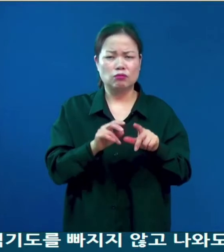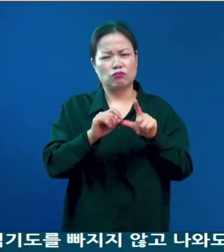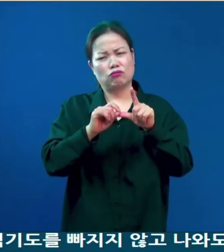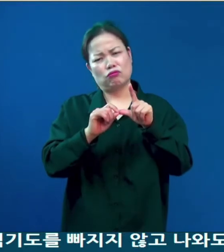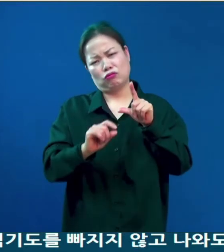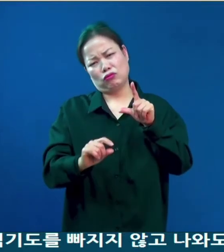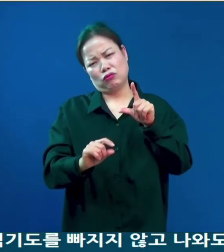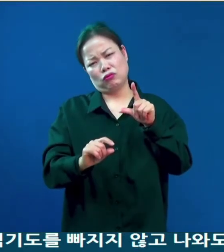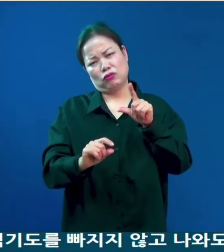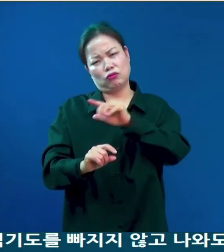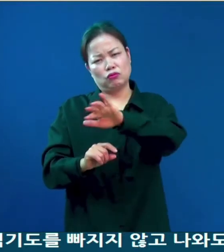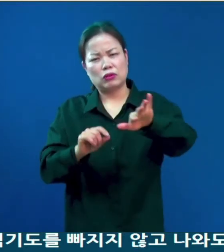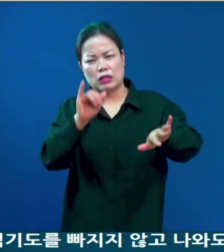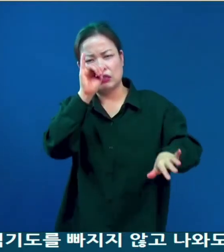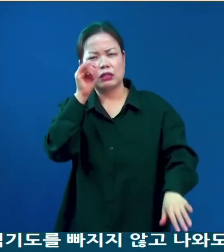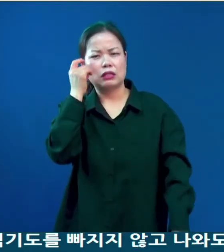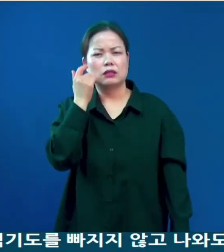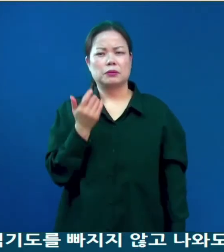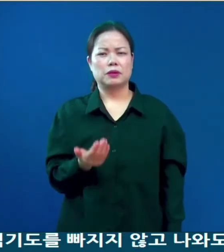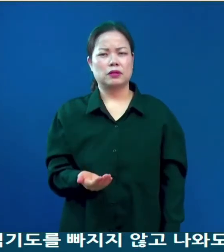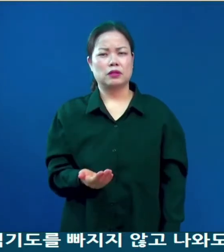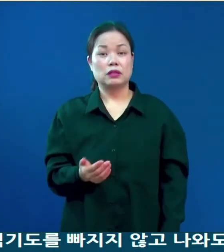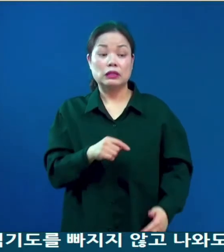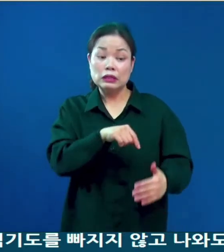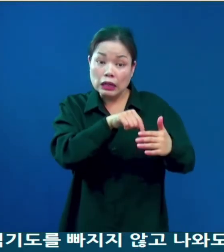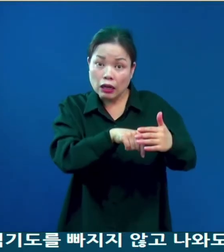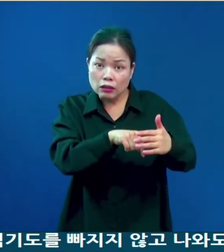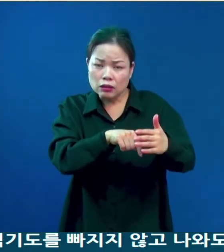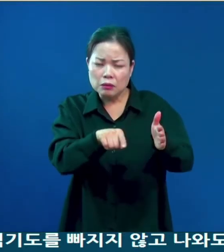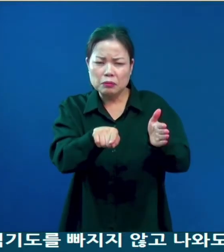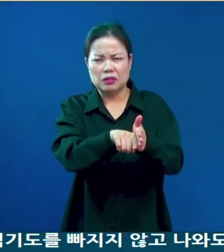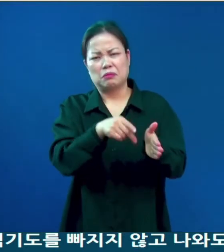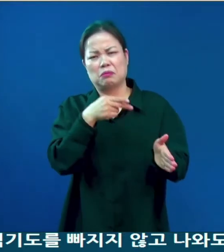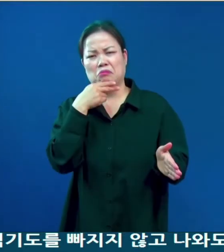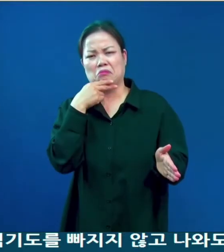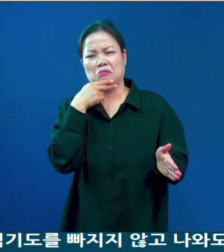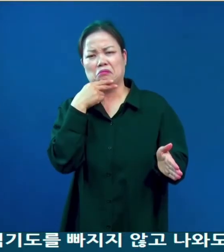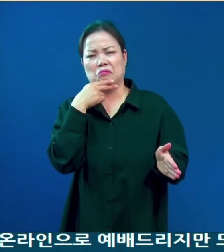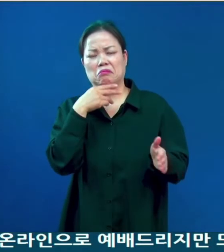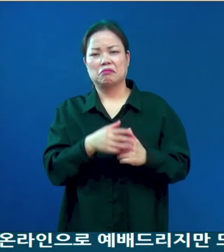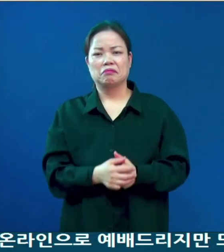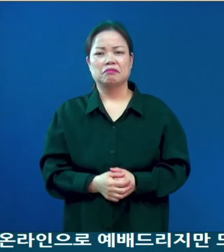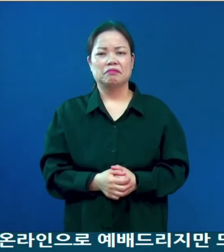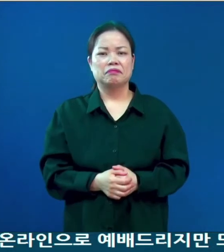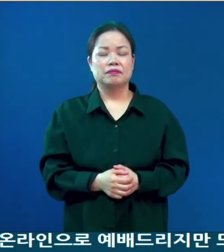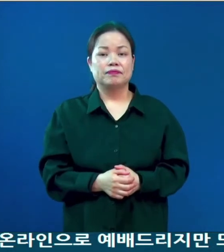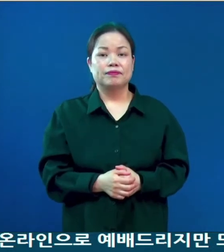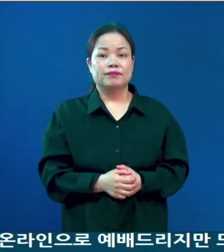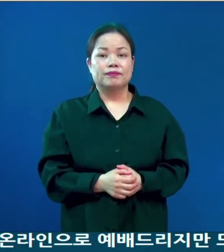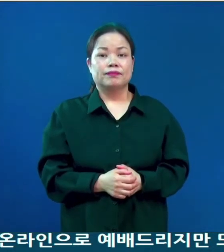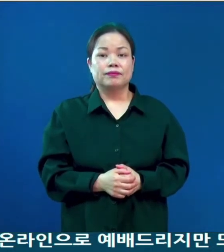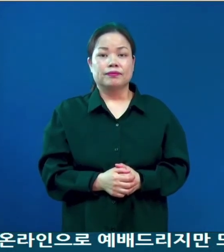부분이 우리 안에 있지 않느냐 이 말이에요. 그 안에는 불신이 가득하다.